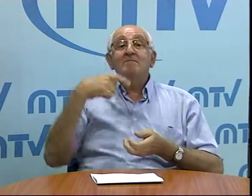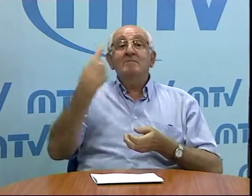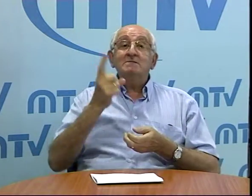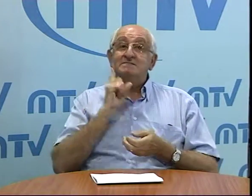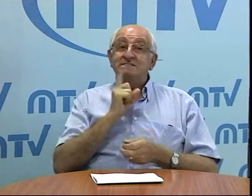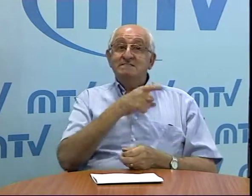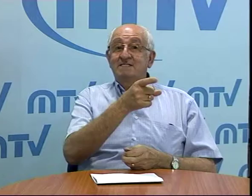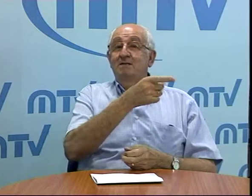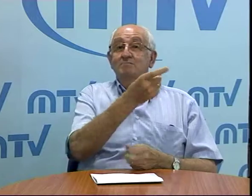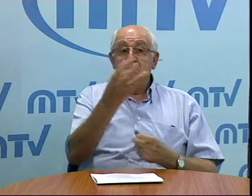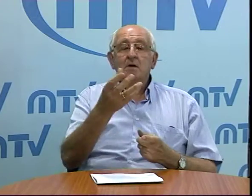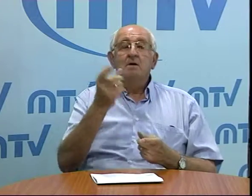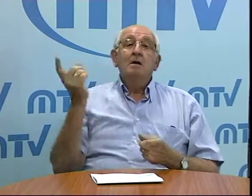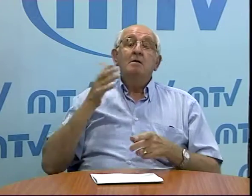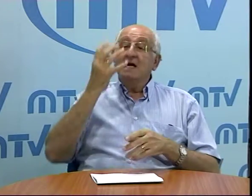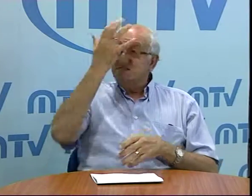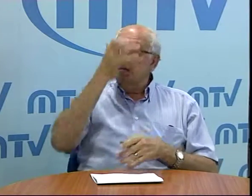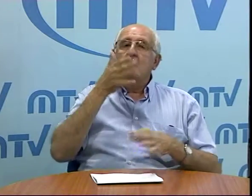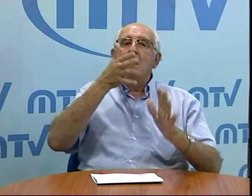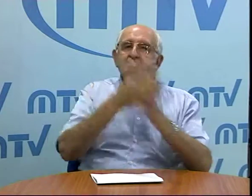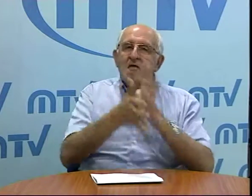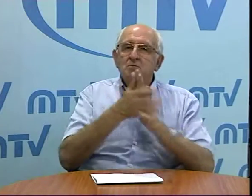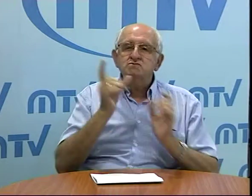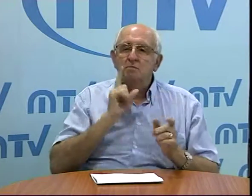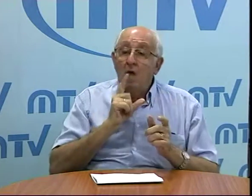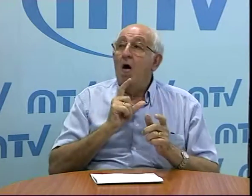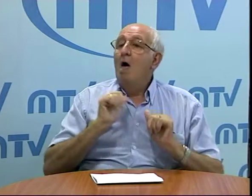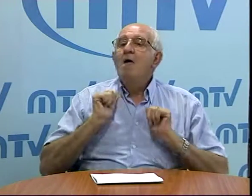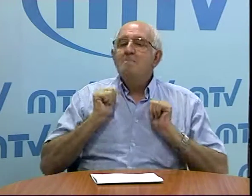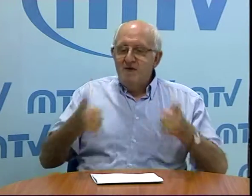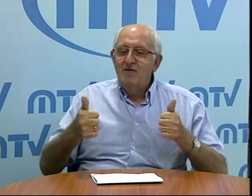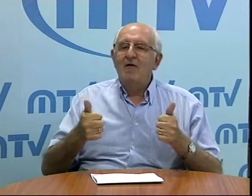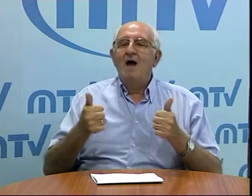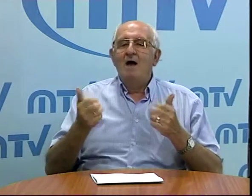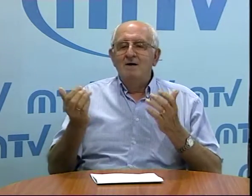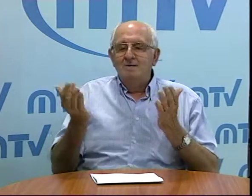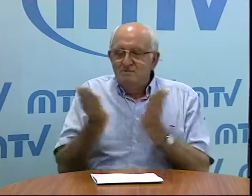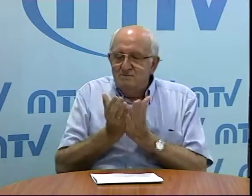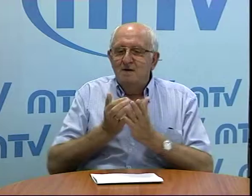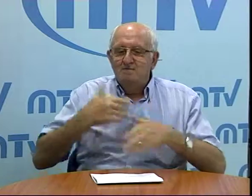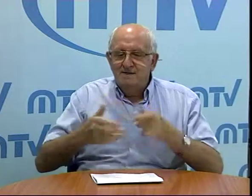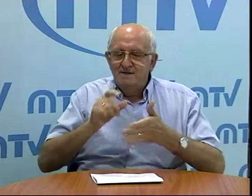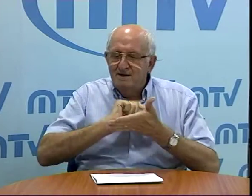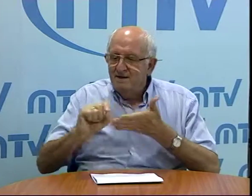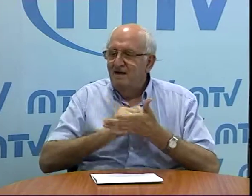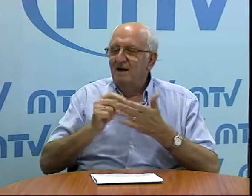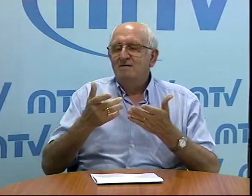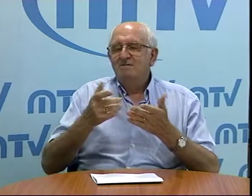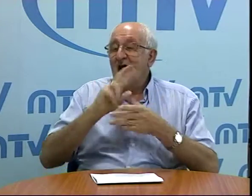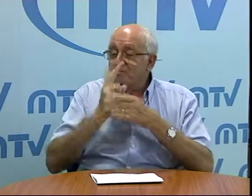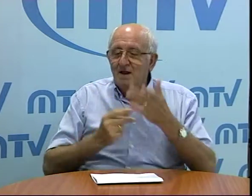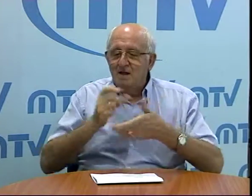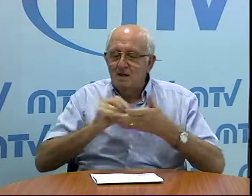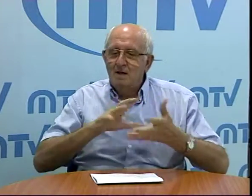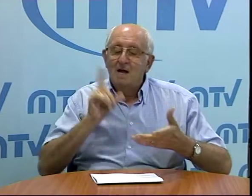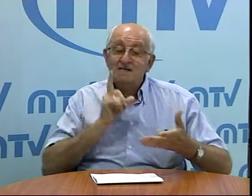su forma de poder contar las cosas, podían llegar a leer y a escribir, es decir, y ahí fue donde se empezó un poco a darle la importancia a